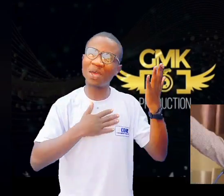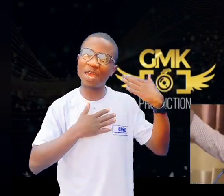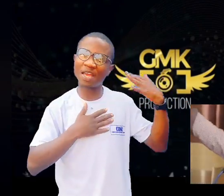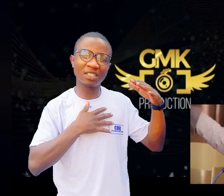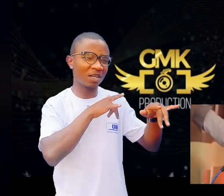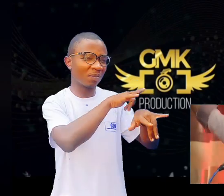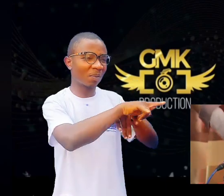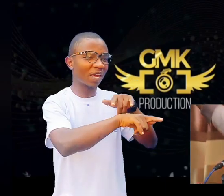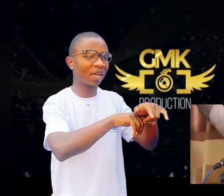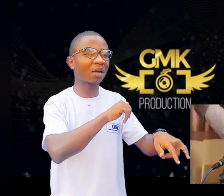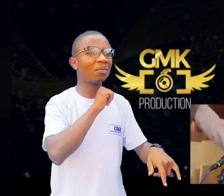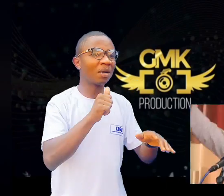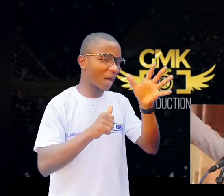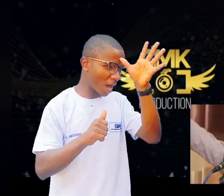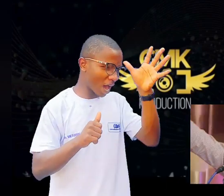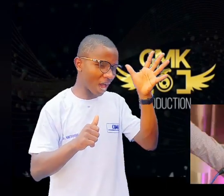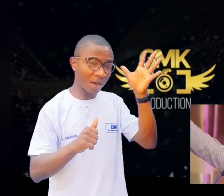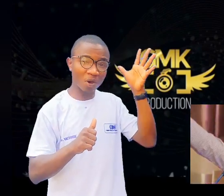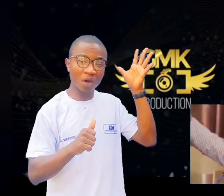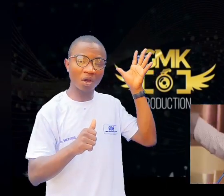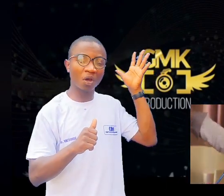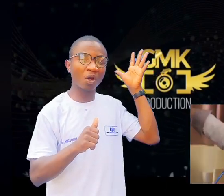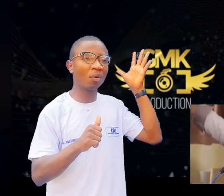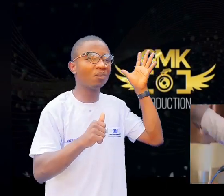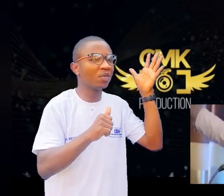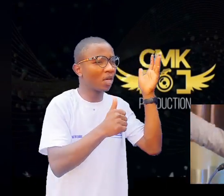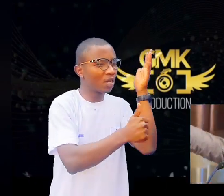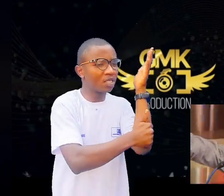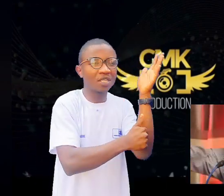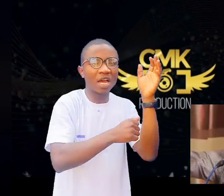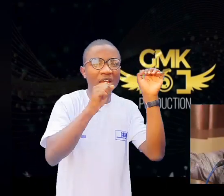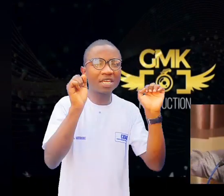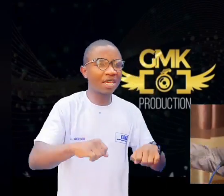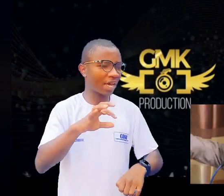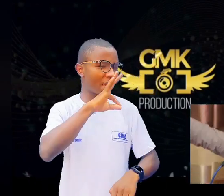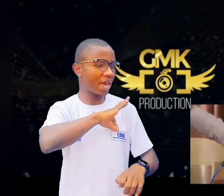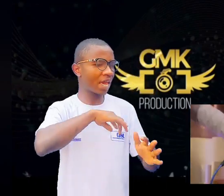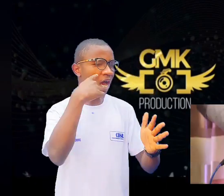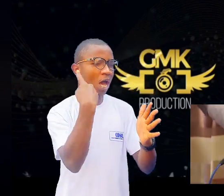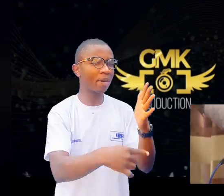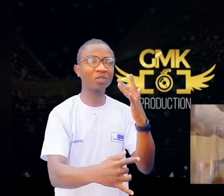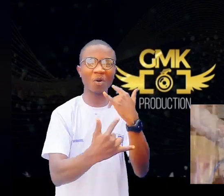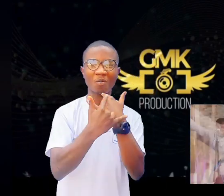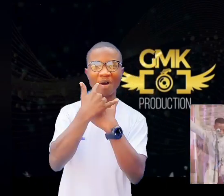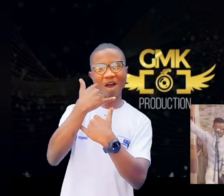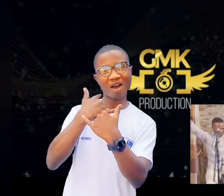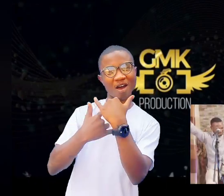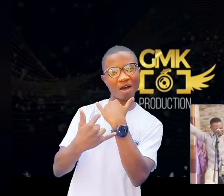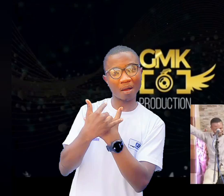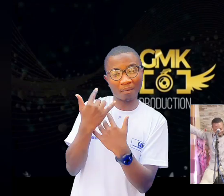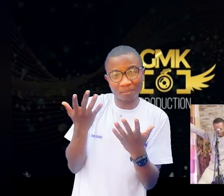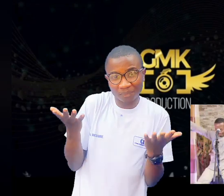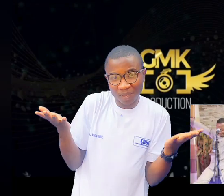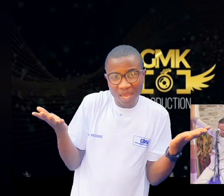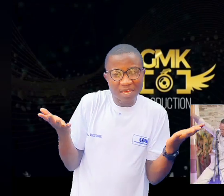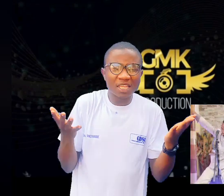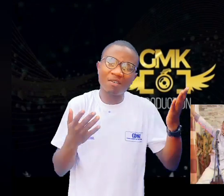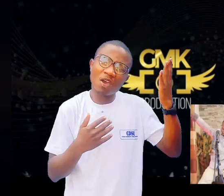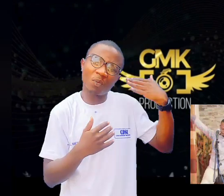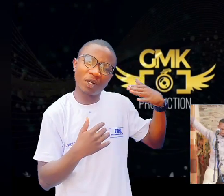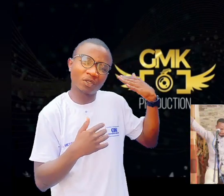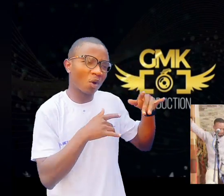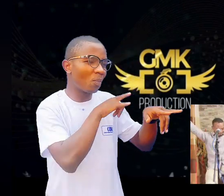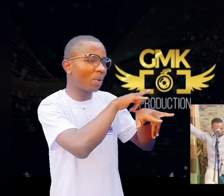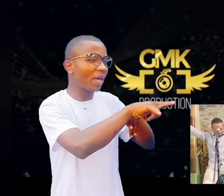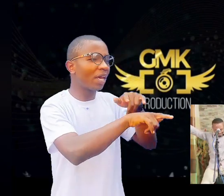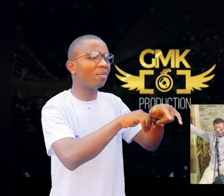n'avait point trompé mon père Abraham. Qu'est-ce qu'il gagnerait en me trompant?